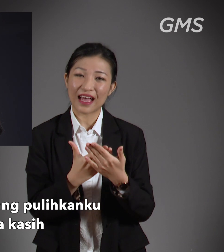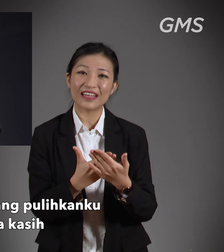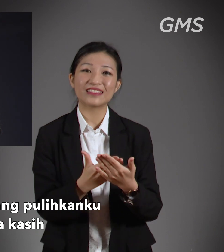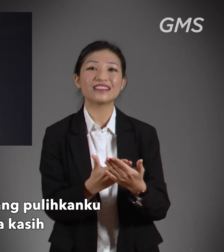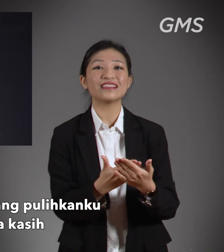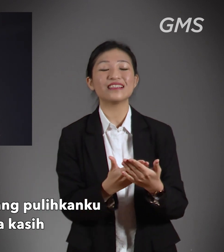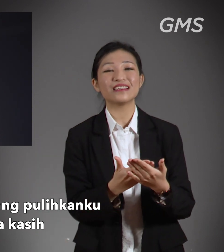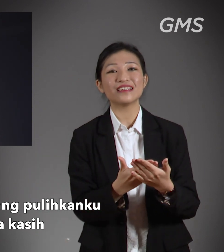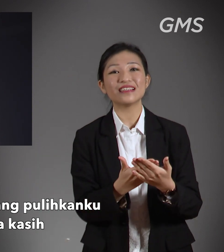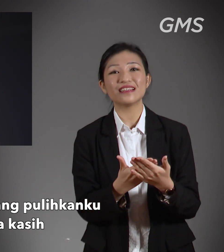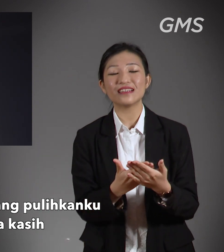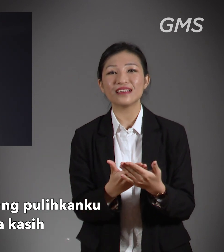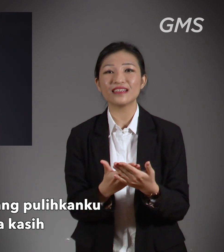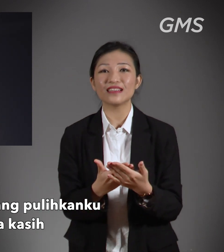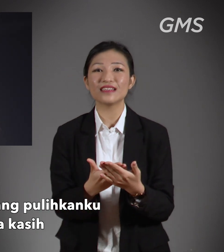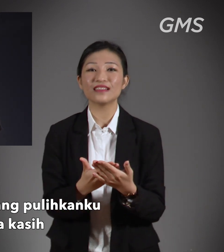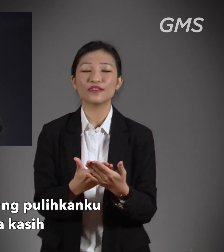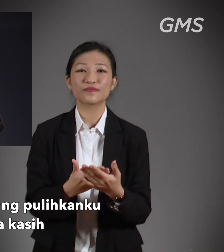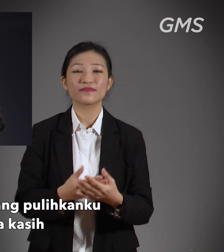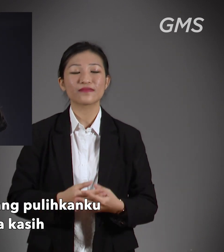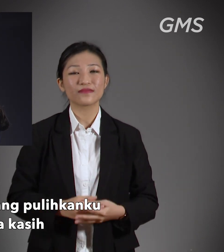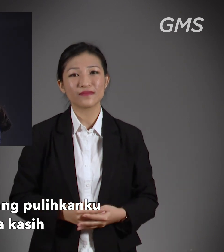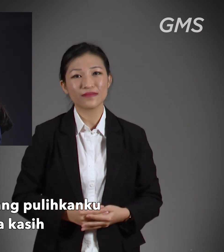Terima kasih.